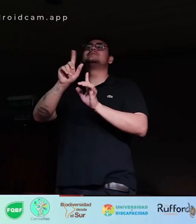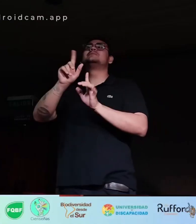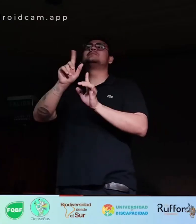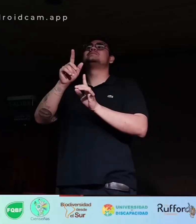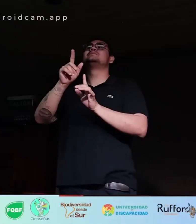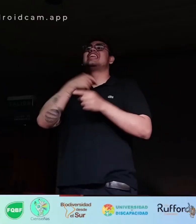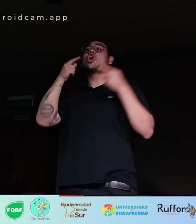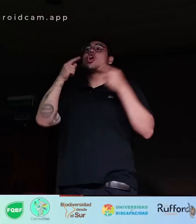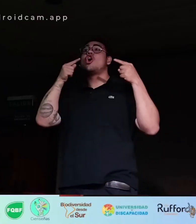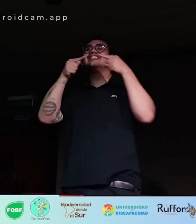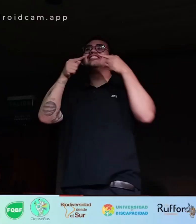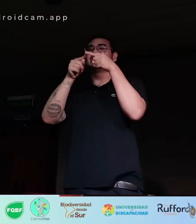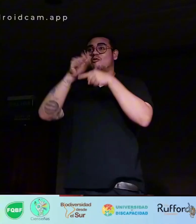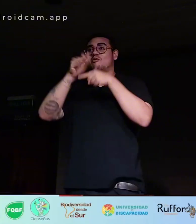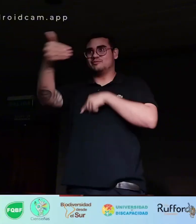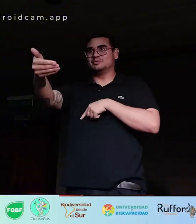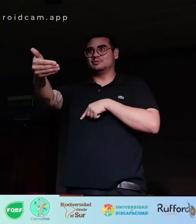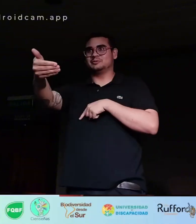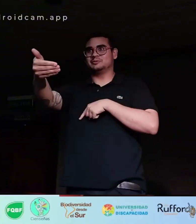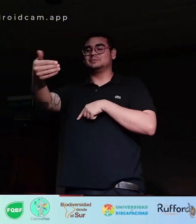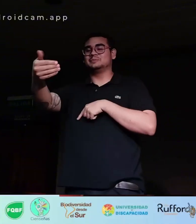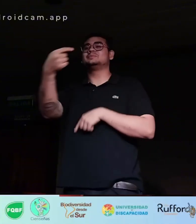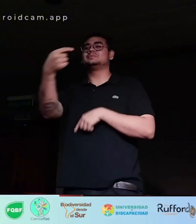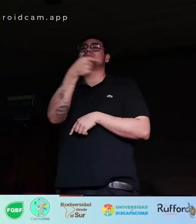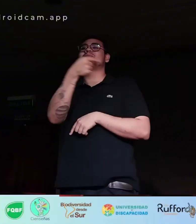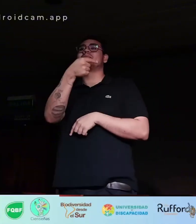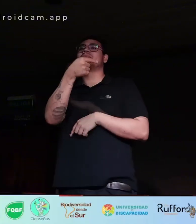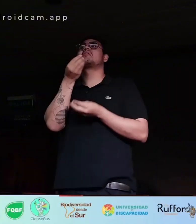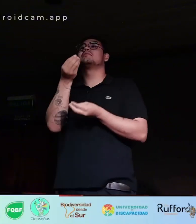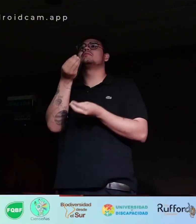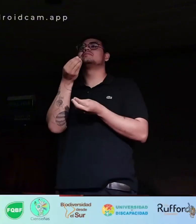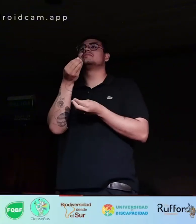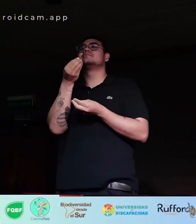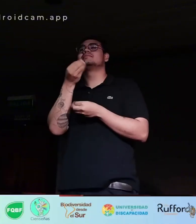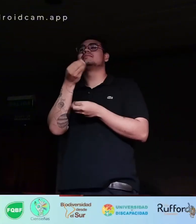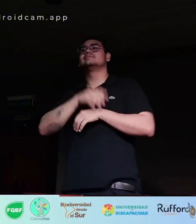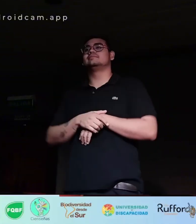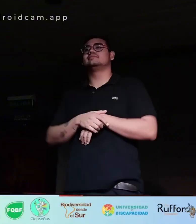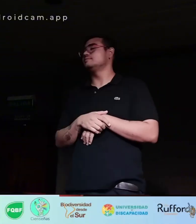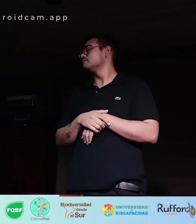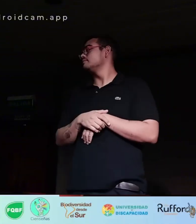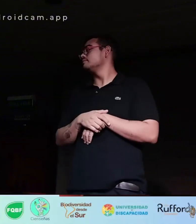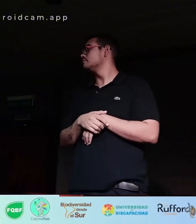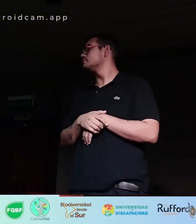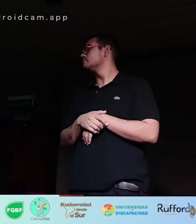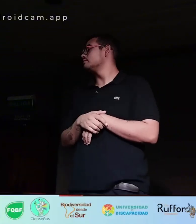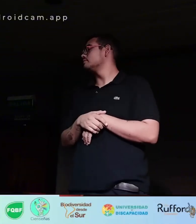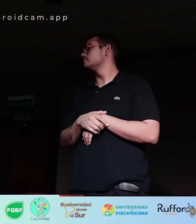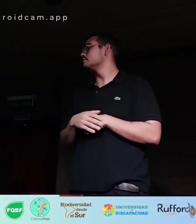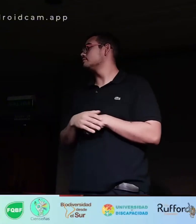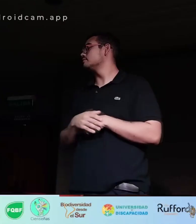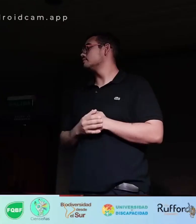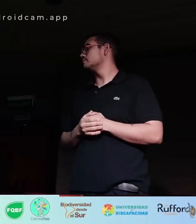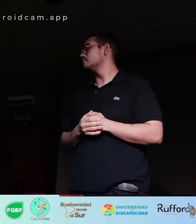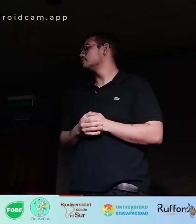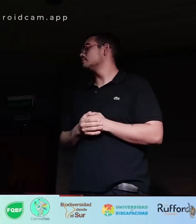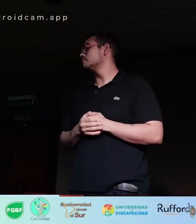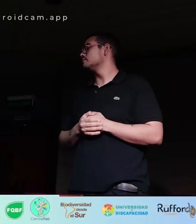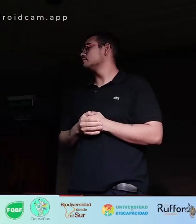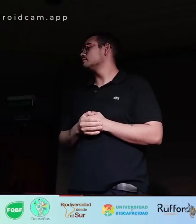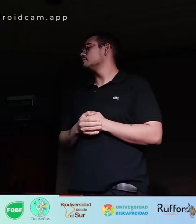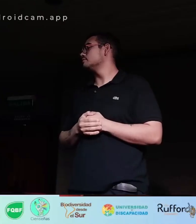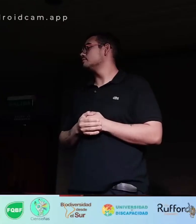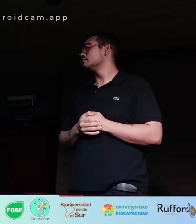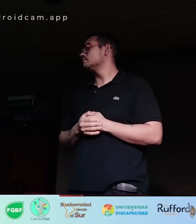objetivos próximos. Y justamente uno de los propósitos o objetivos que tengo en mente es eh,